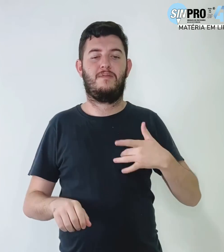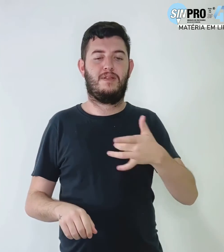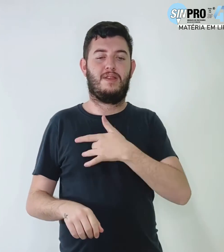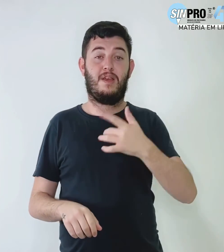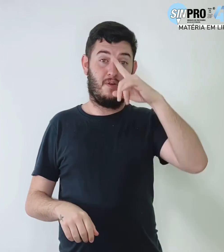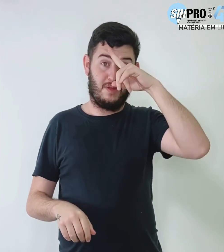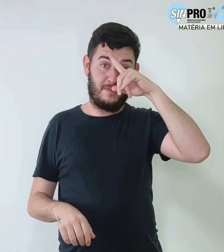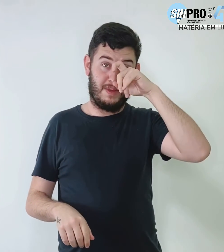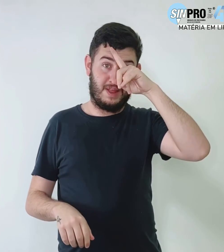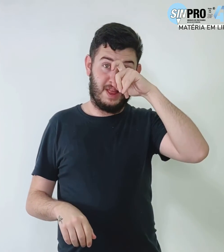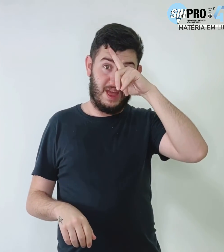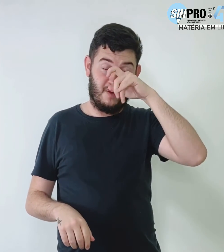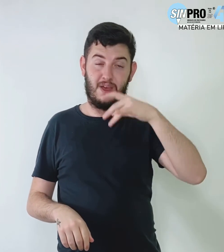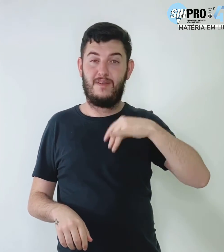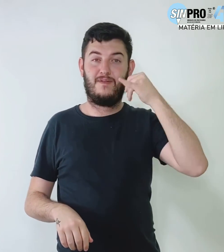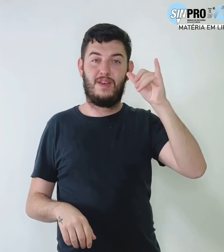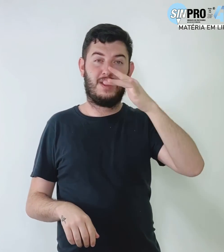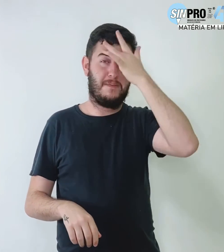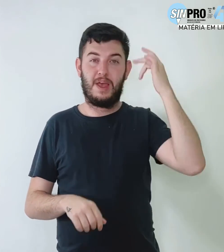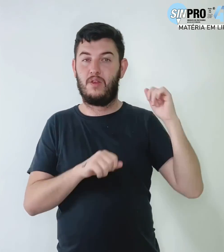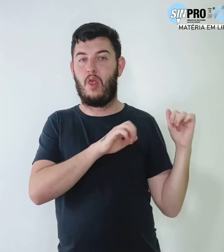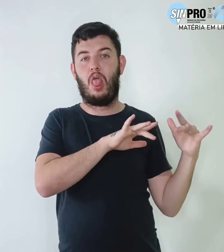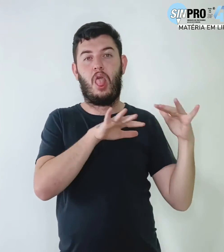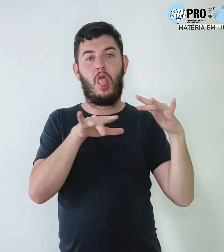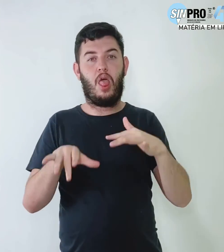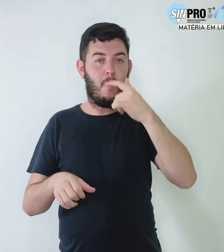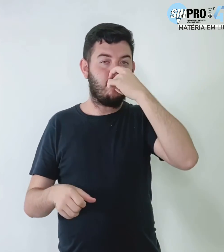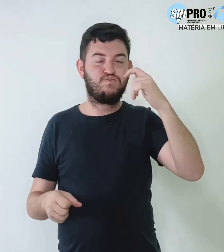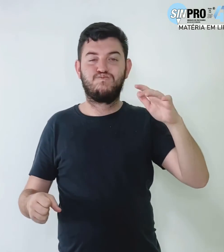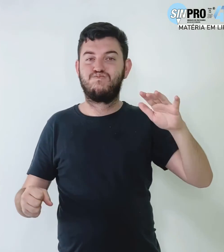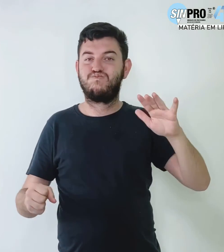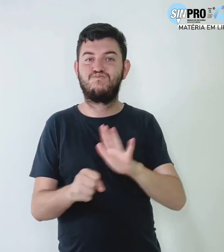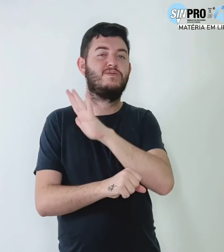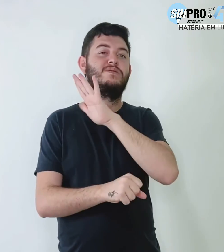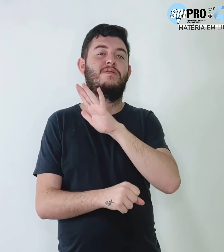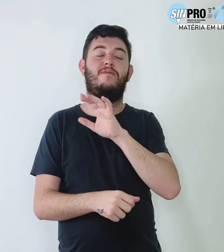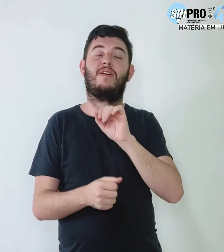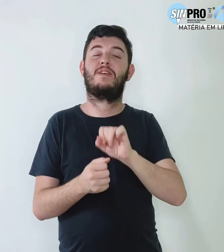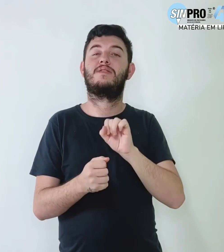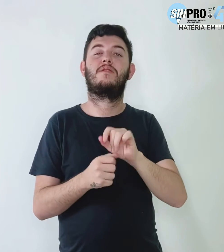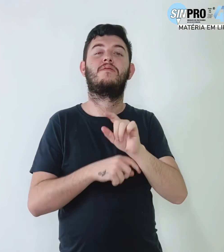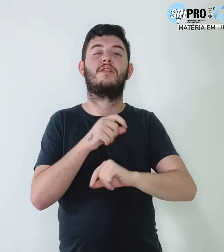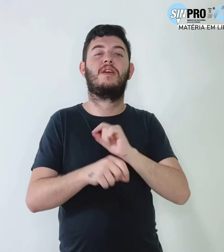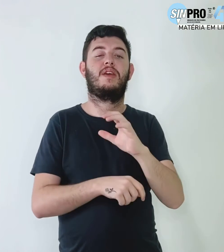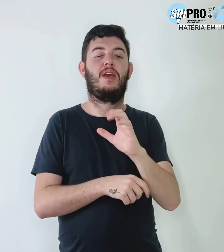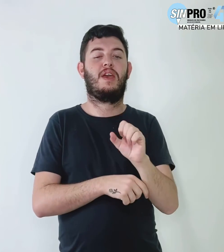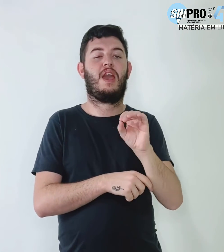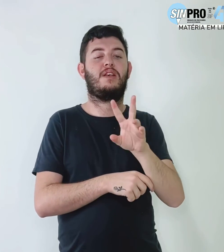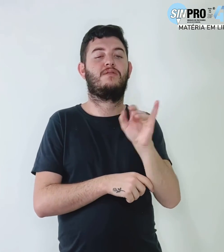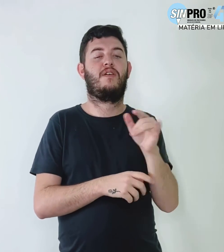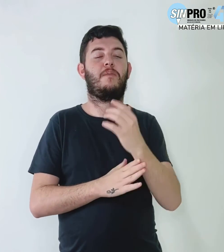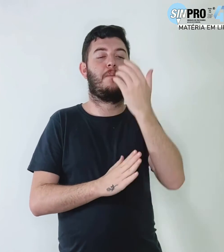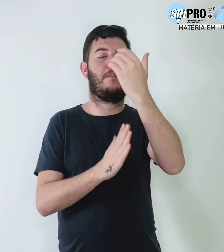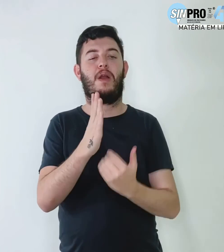sobrecarga na rede hospitalar e proteger vidas, fazendo com que o número de casos se reduza a um